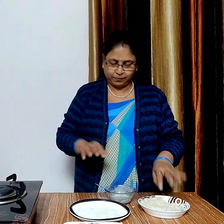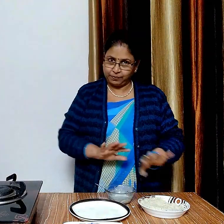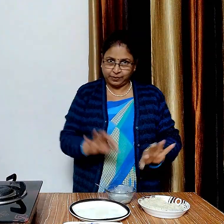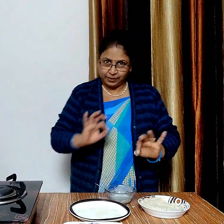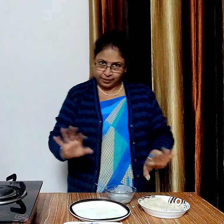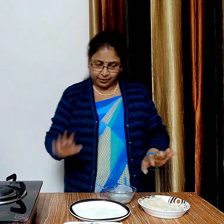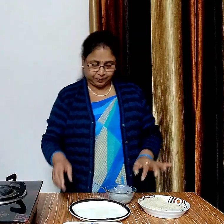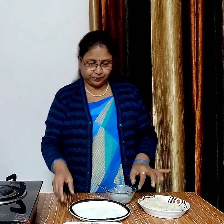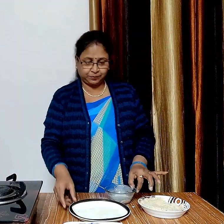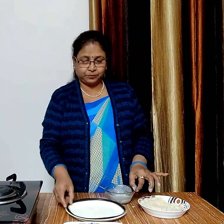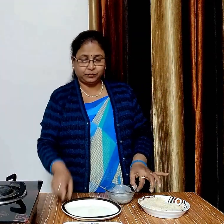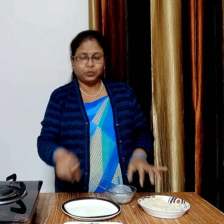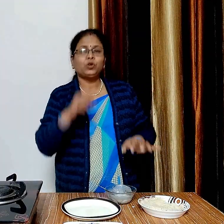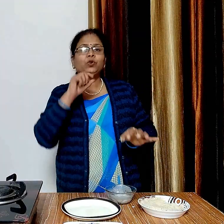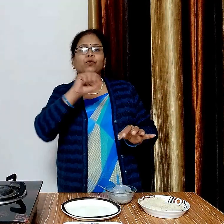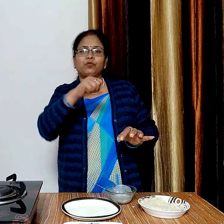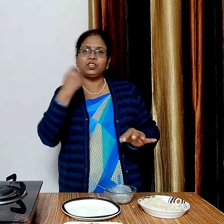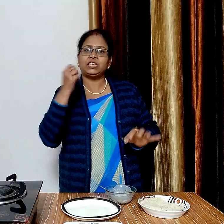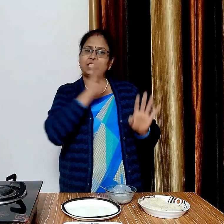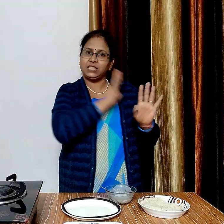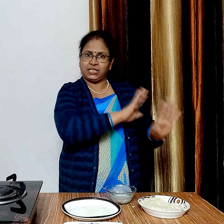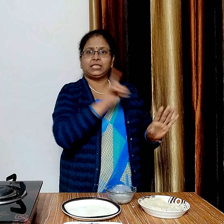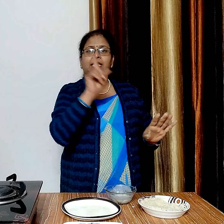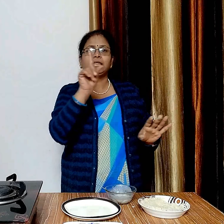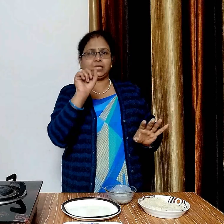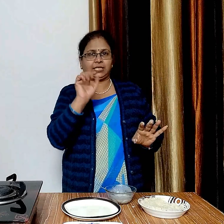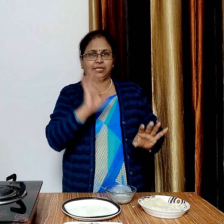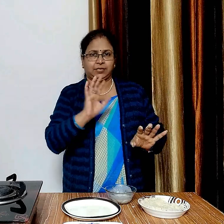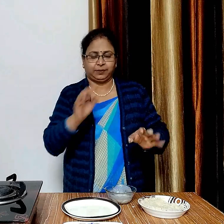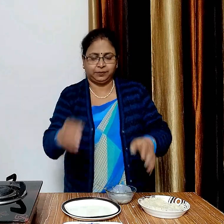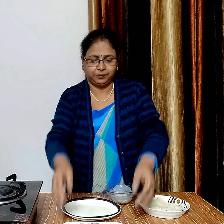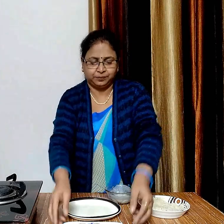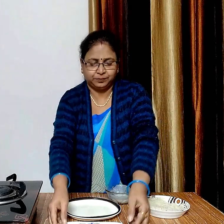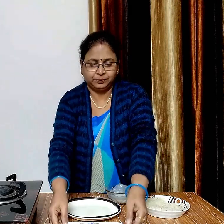बॉल्स तयार हो चुके हैं अब इन बॉल्स को 10 मिनट ले फ्रेज में रख देंगे